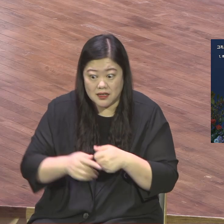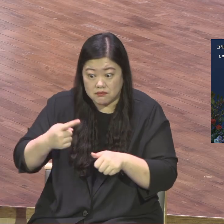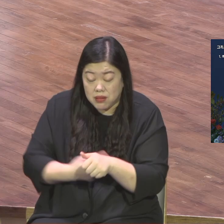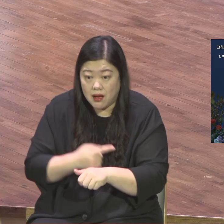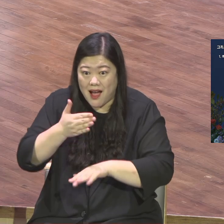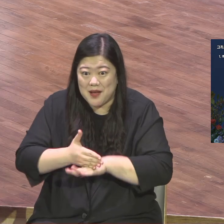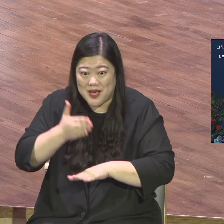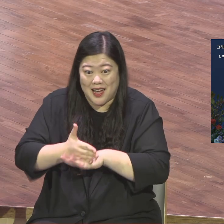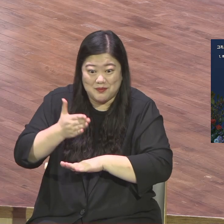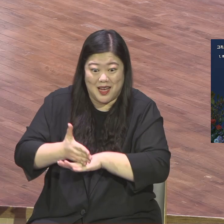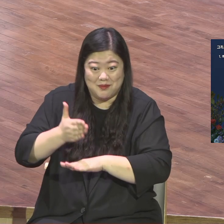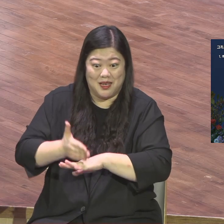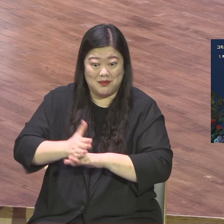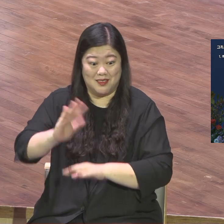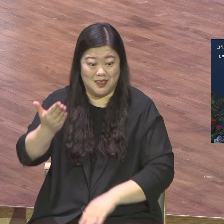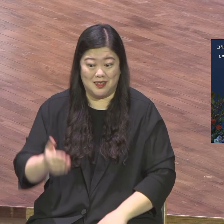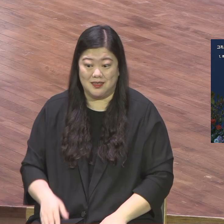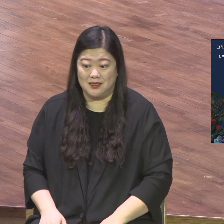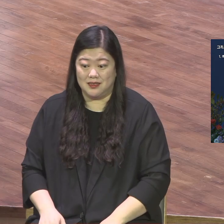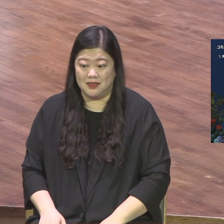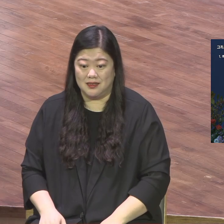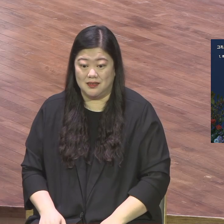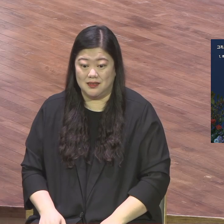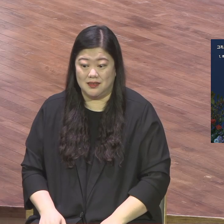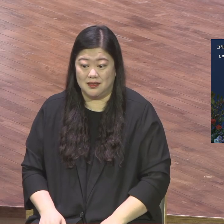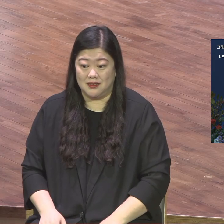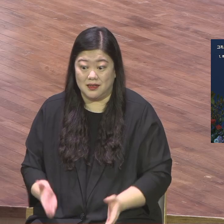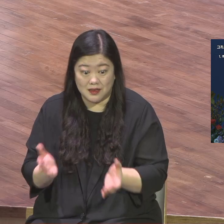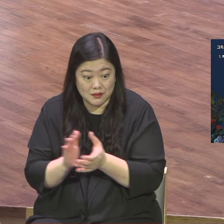없다라는 말씀이에요. 아멘.